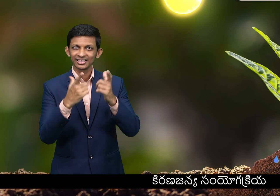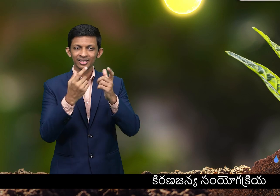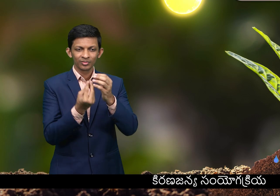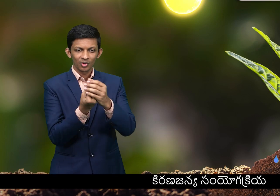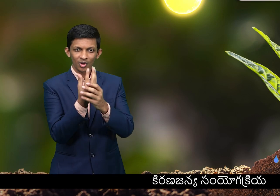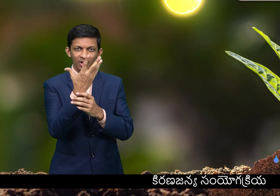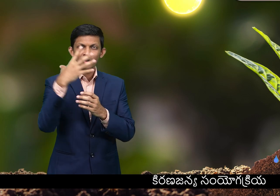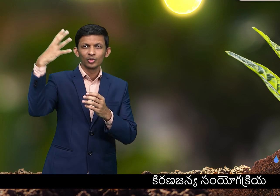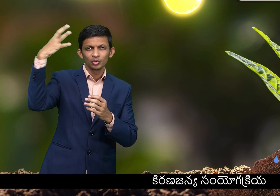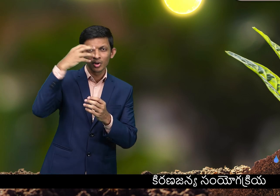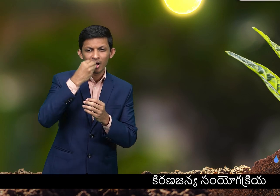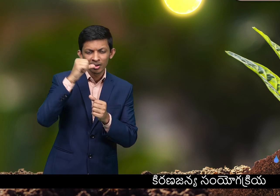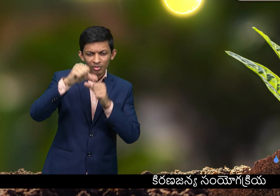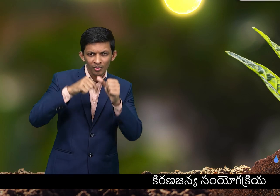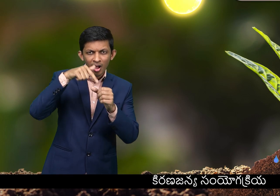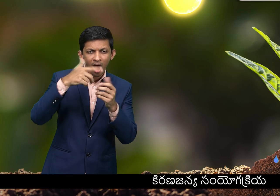కిరణజన్య సంయోగక్రియ.